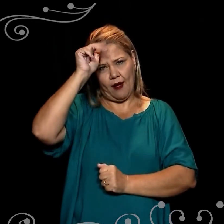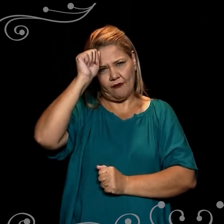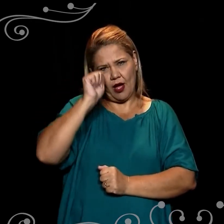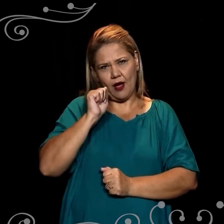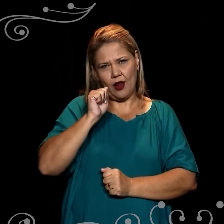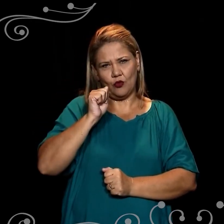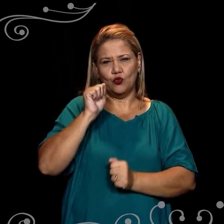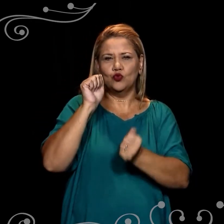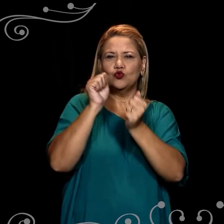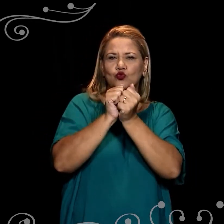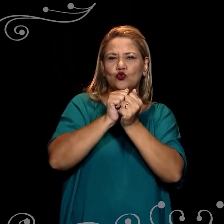de carga.